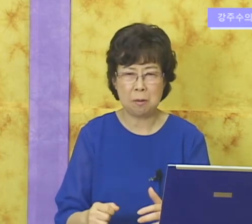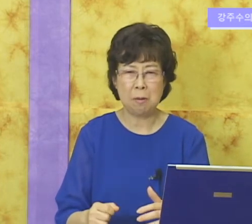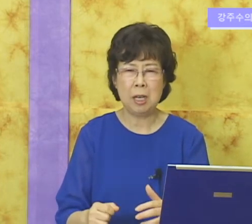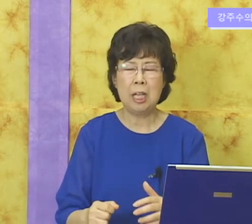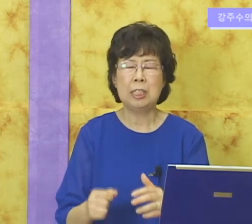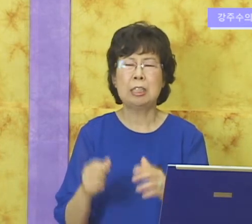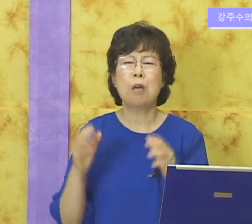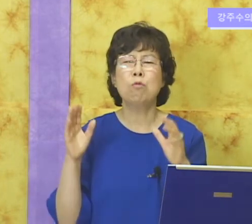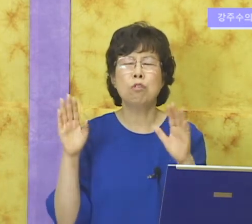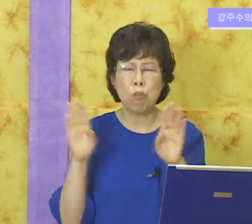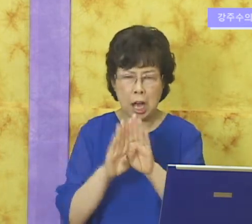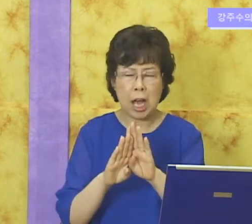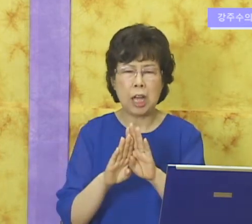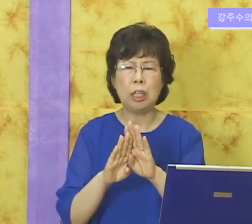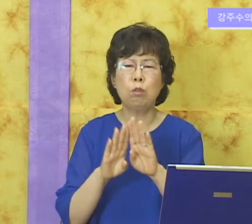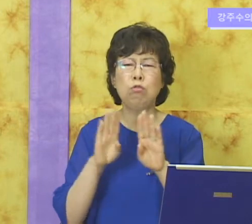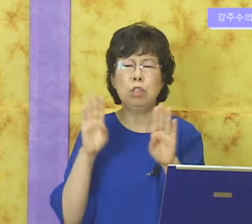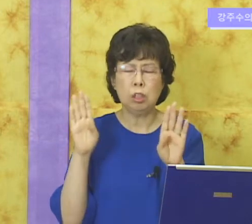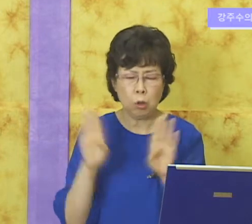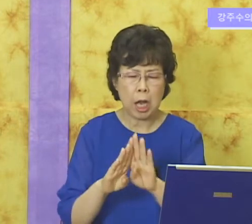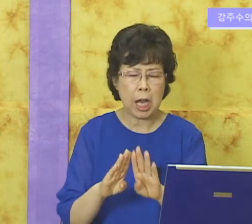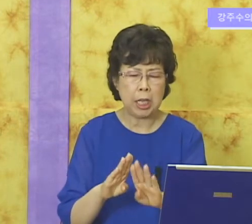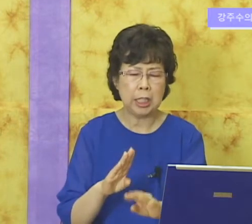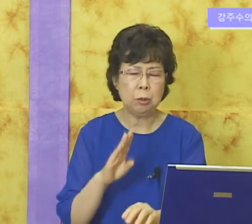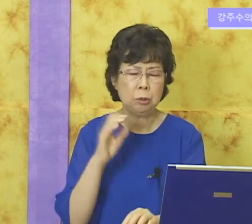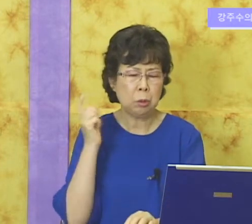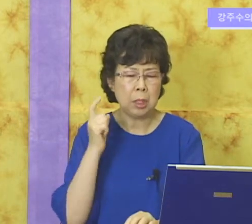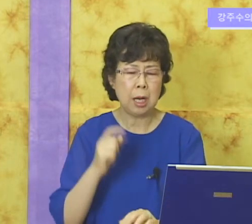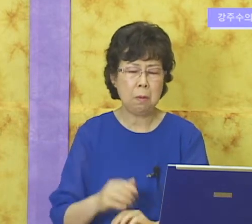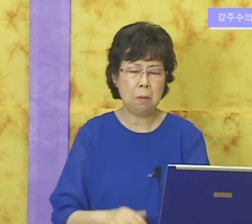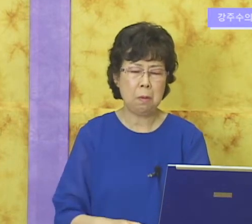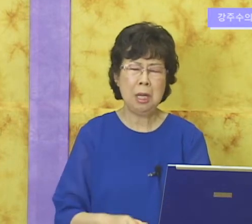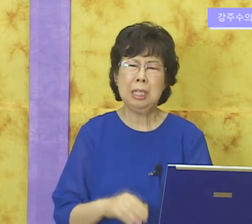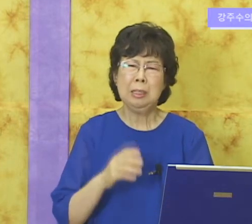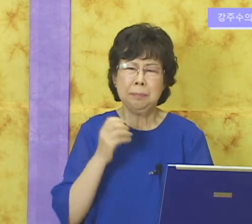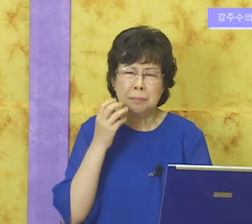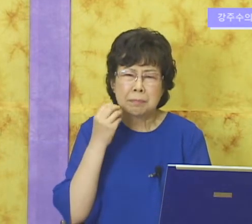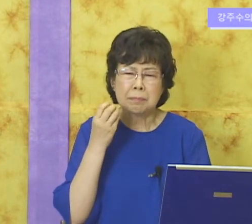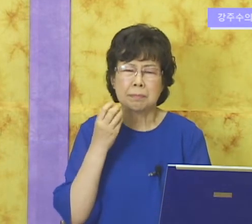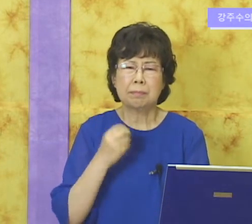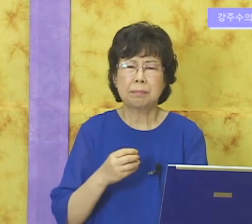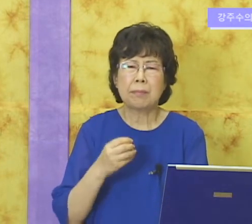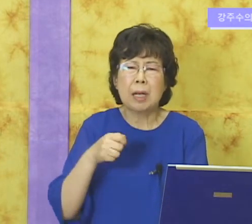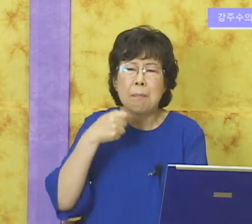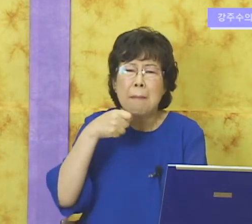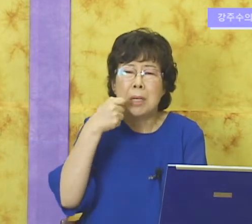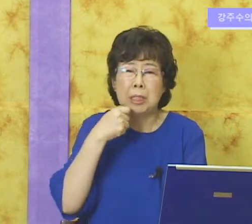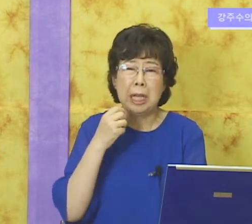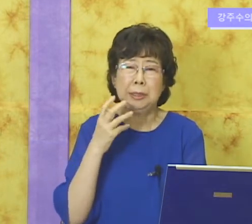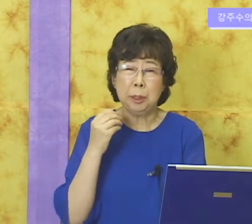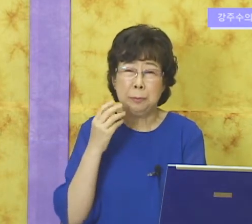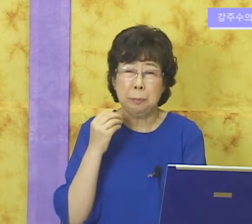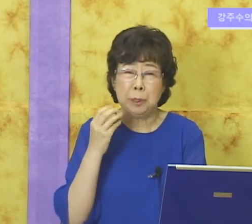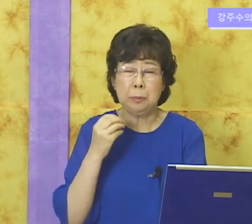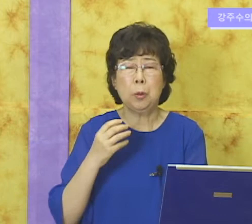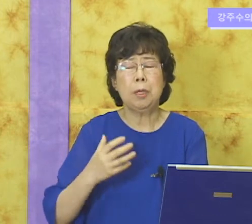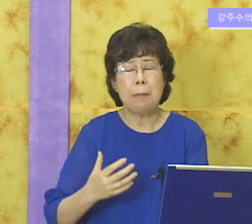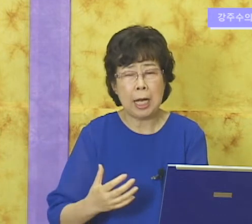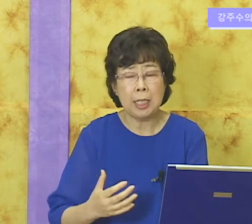끌고 창문 꽝 닫고 문은 꽝 닫고 소리 나고 밥 먹을 때 쩝쩝쩝 소리 많이